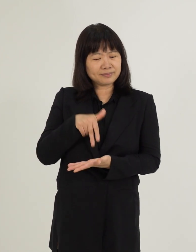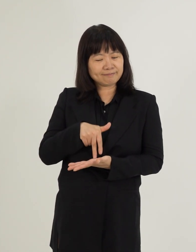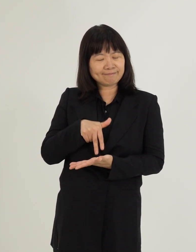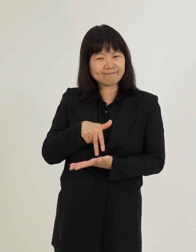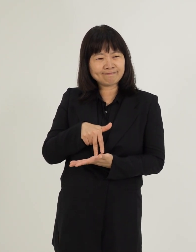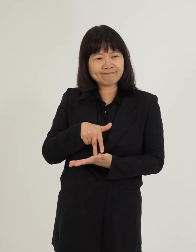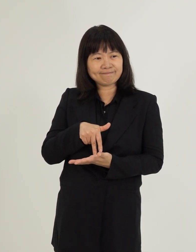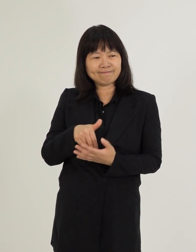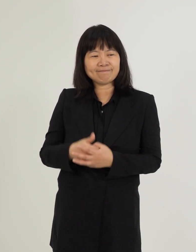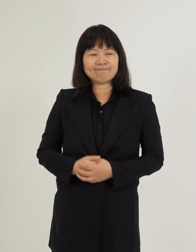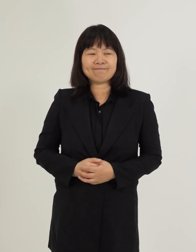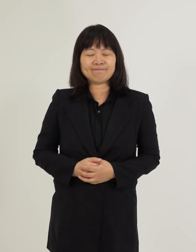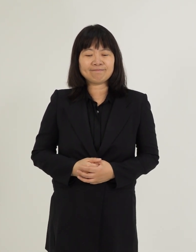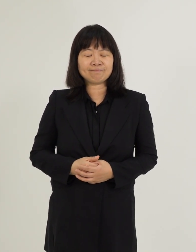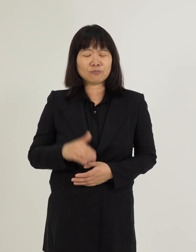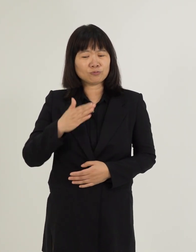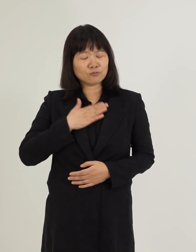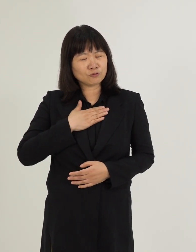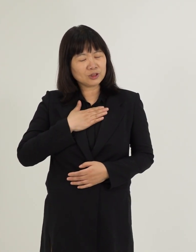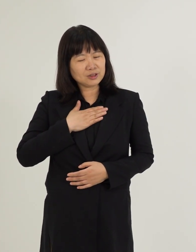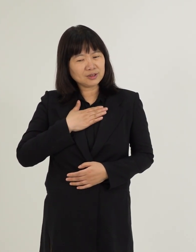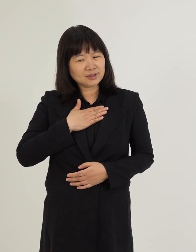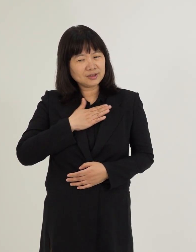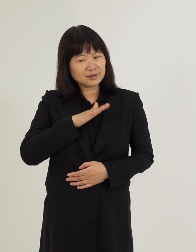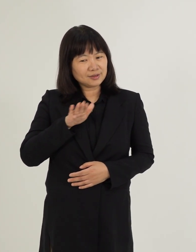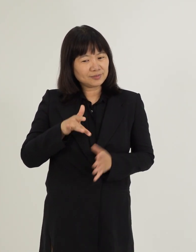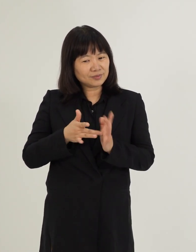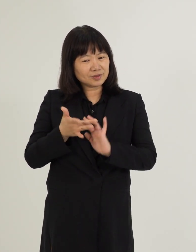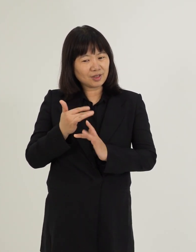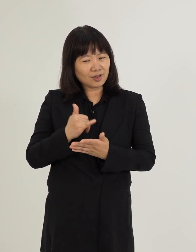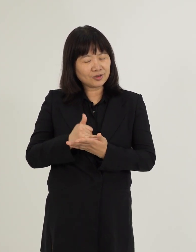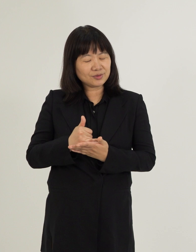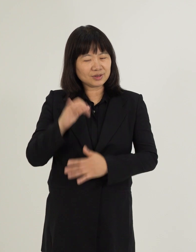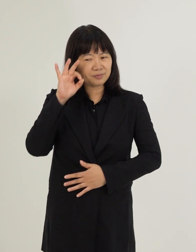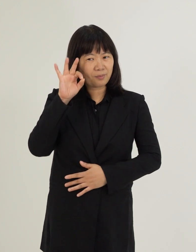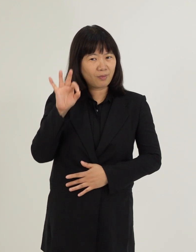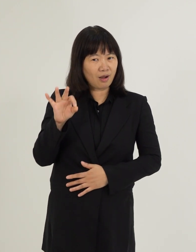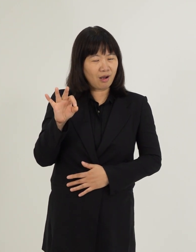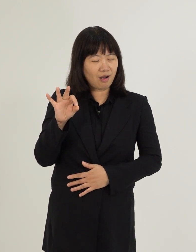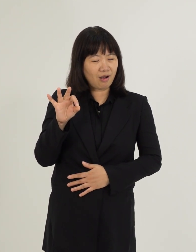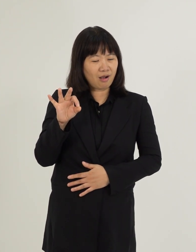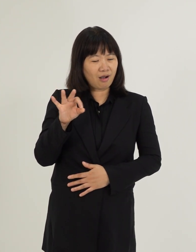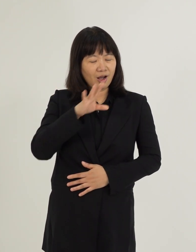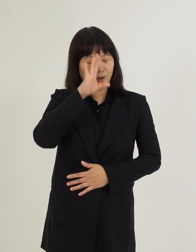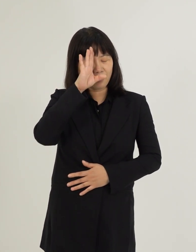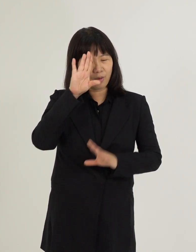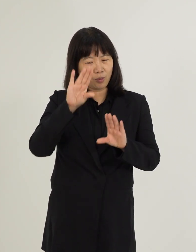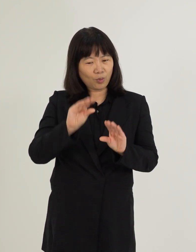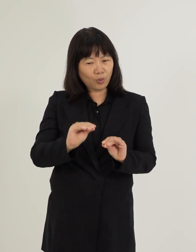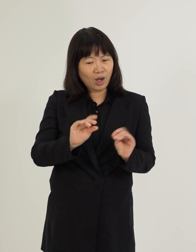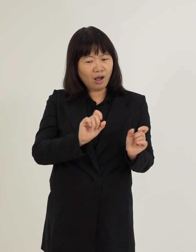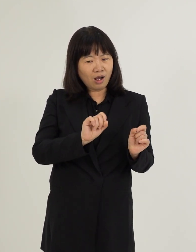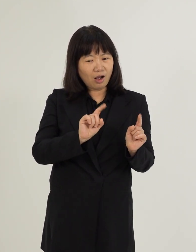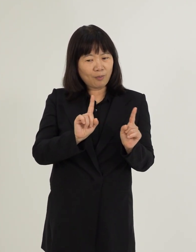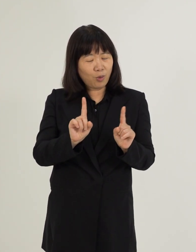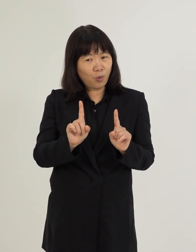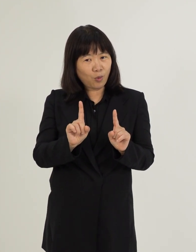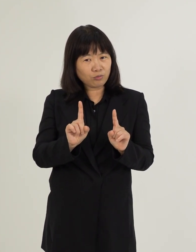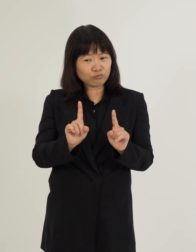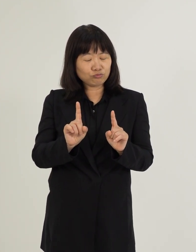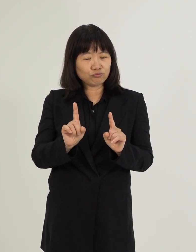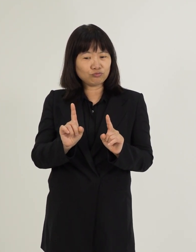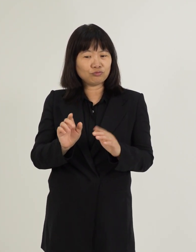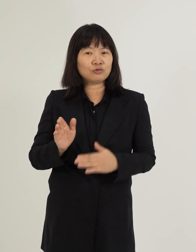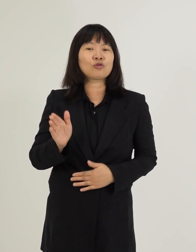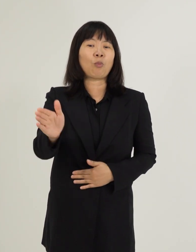입장에서도 우리 예수님은 평소 이렇게 고치시고 회복시키시고 살려내시고 하는데